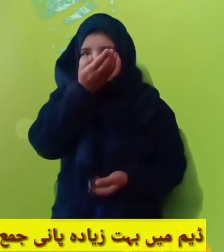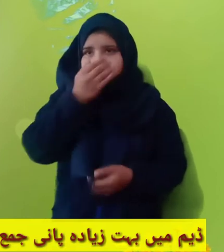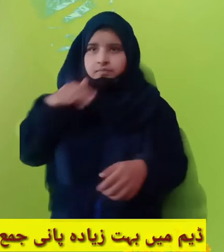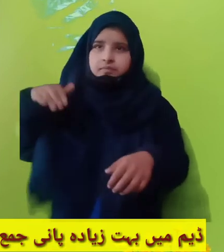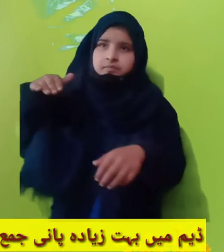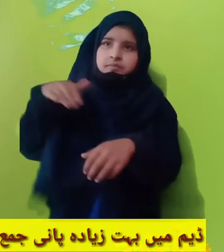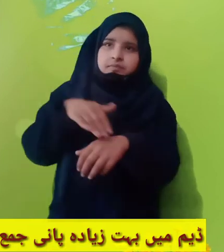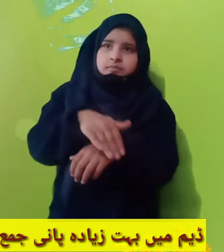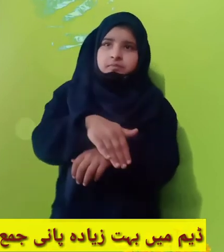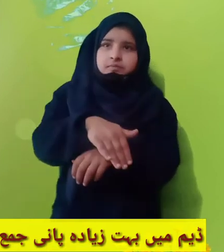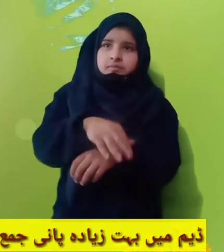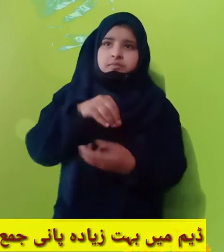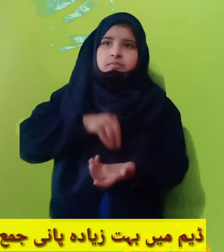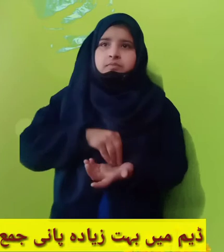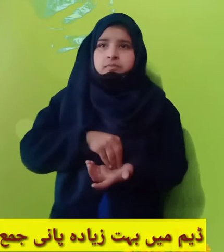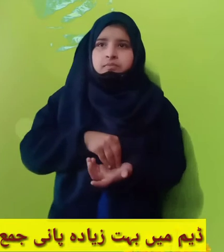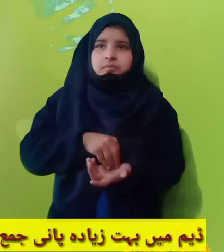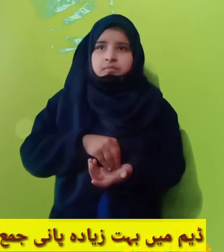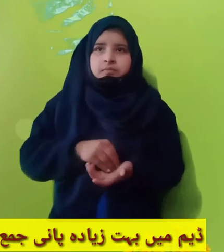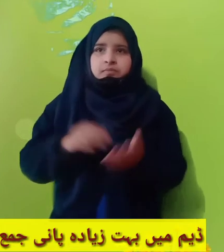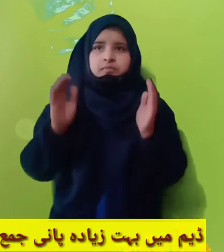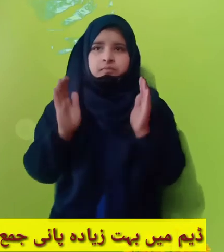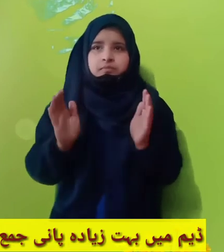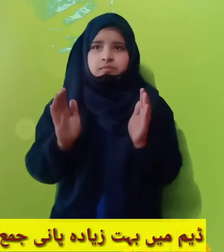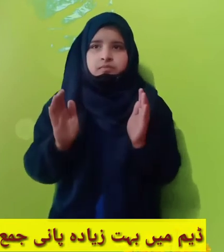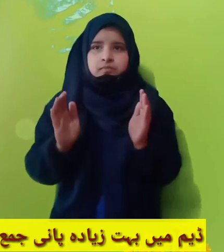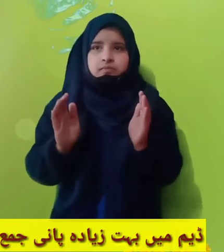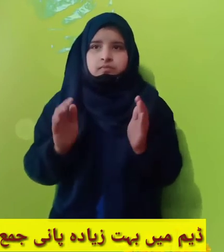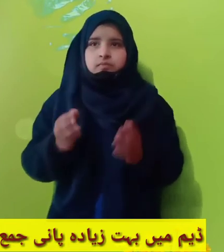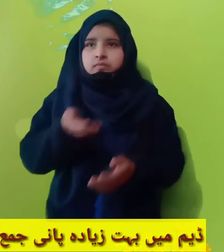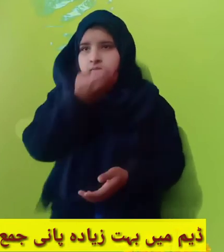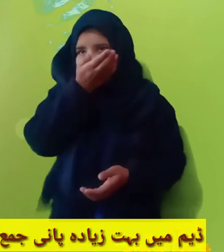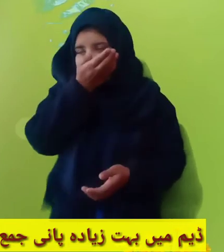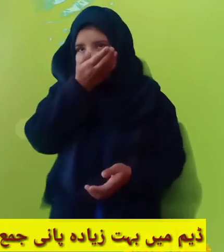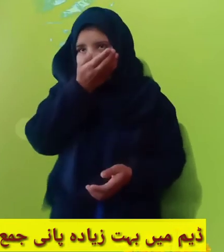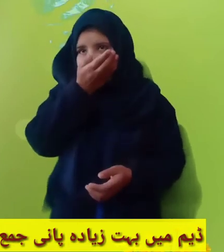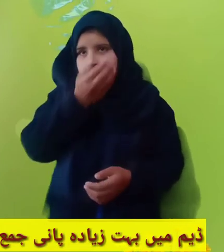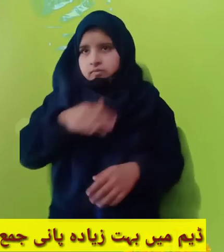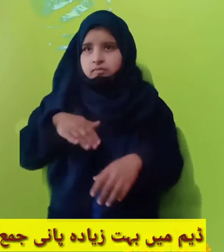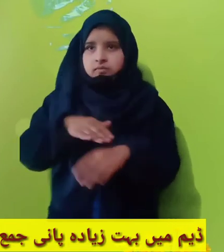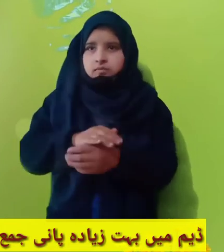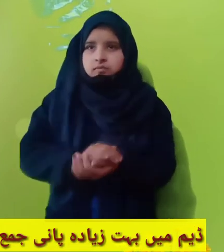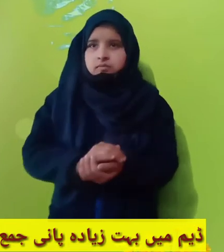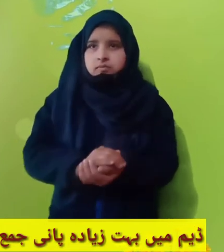डैम में बहुत ज़्यादा पानी जमा किया